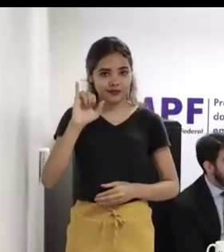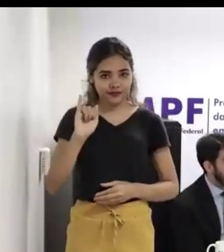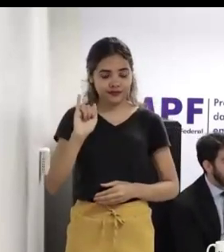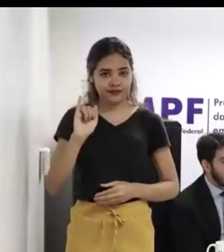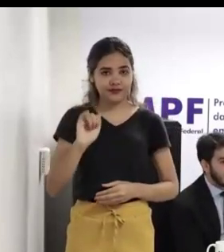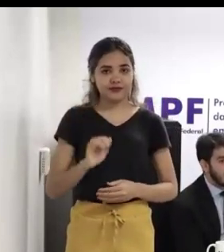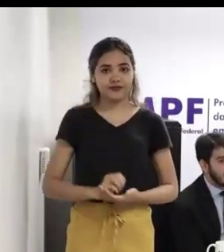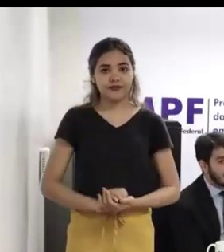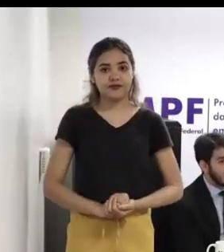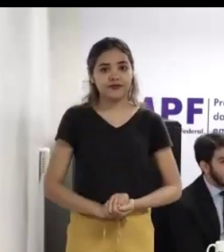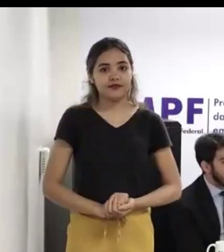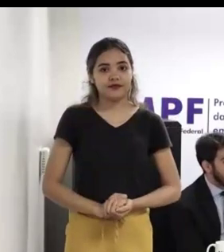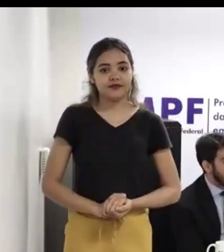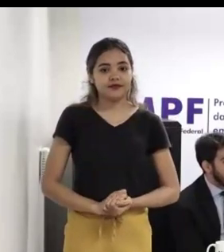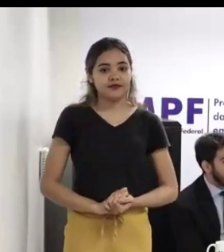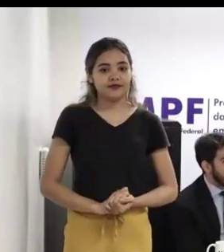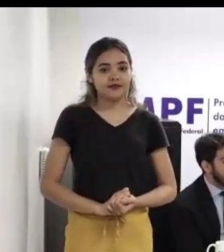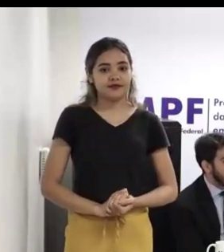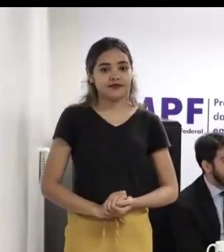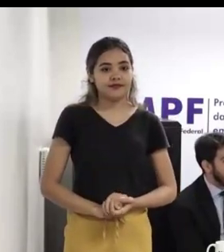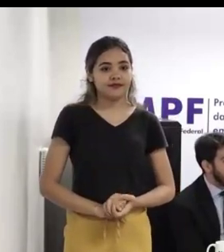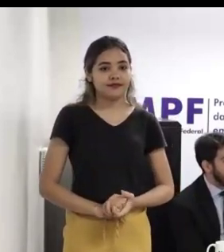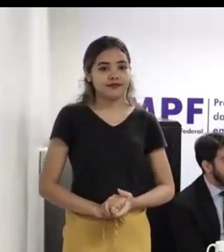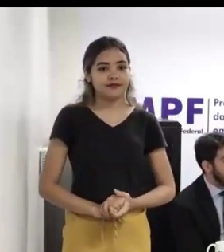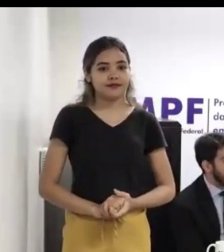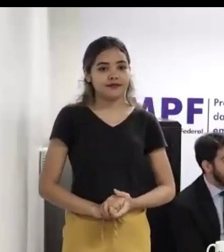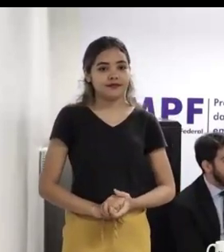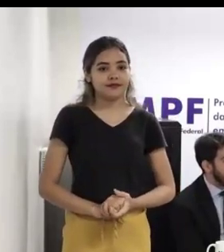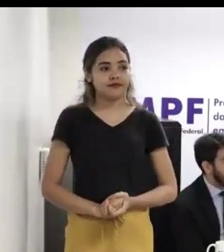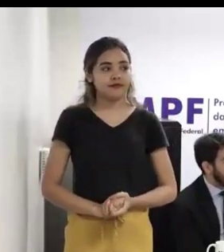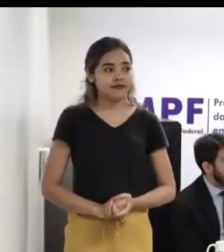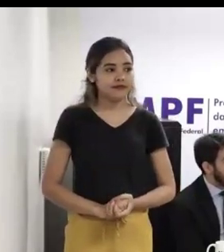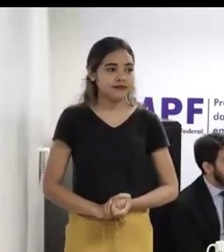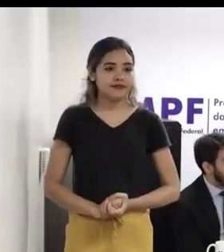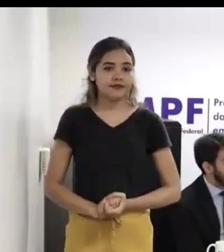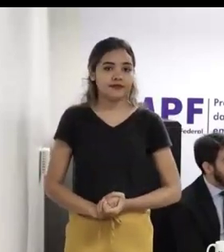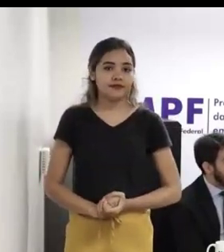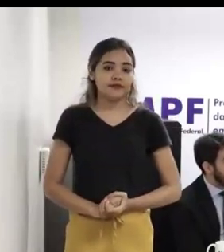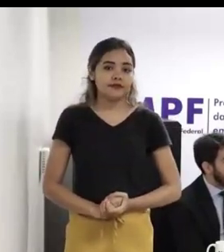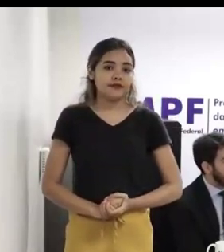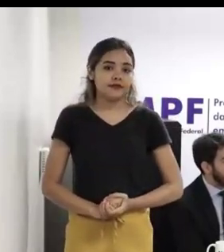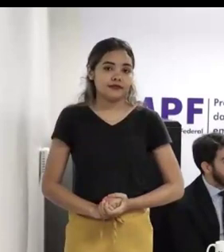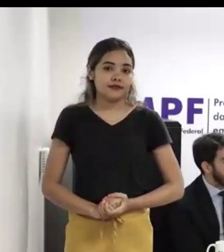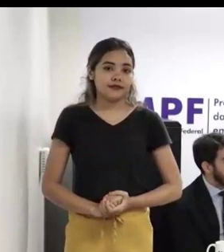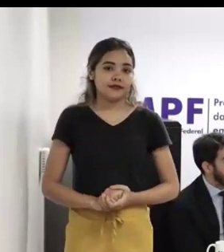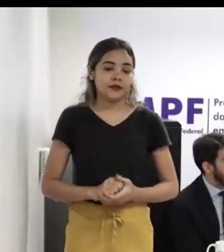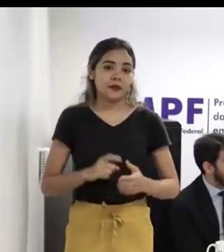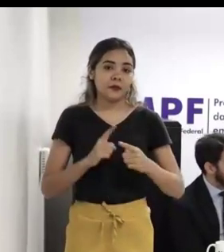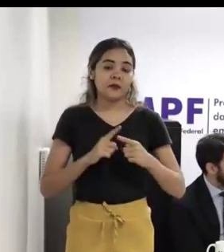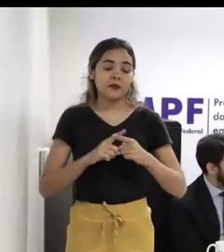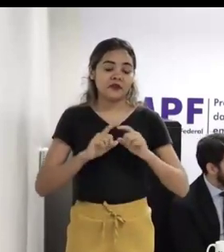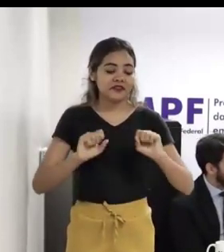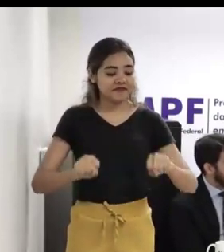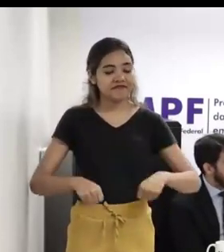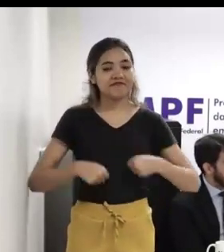colega de universidade a a Jussara também que faz parte do movimento também pelos esforços para